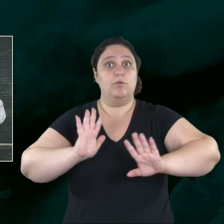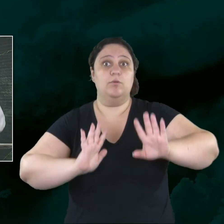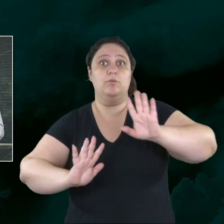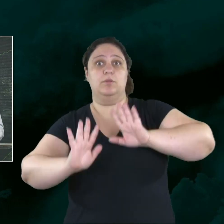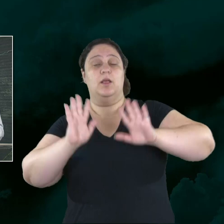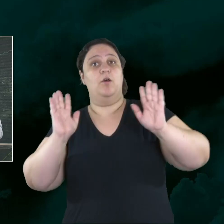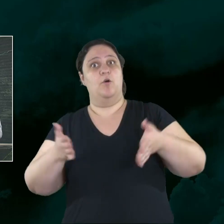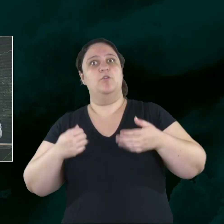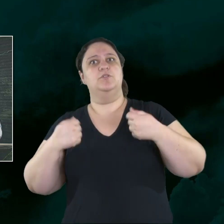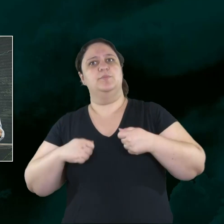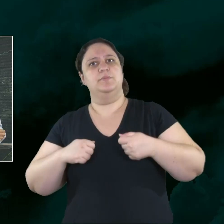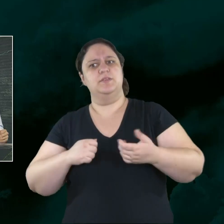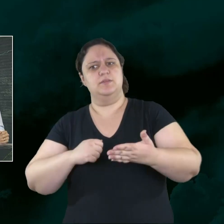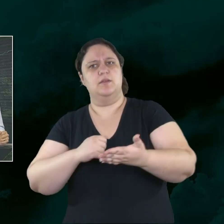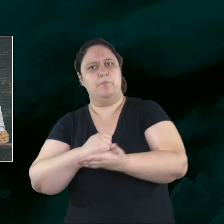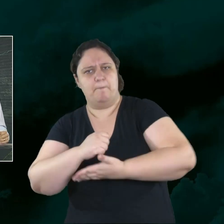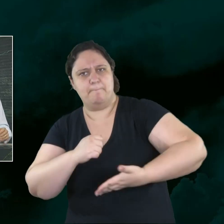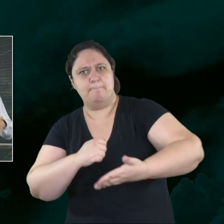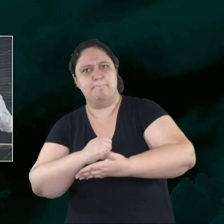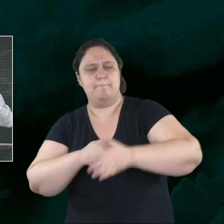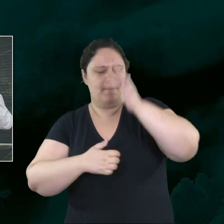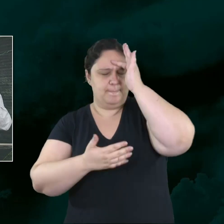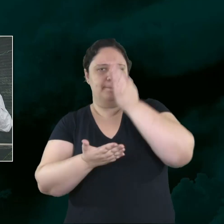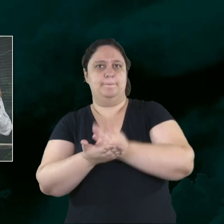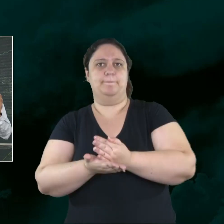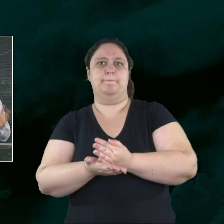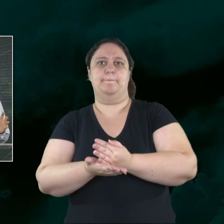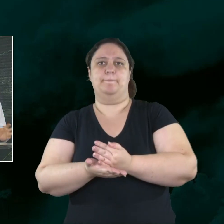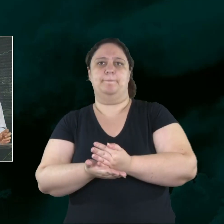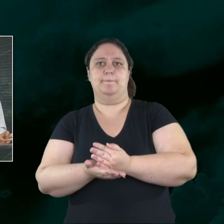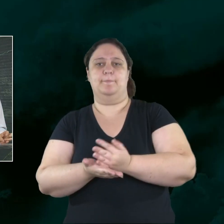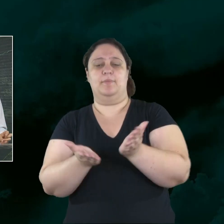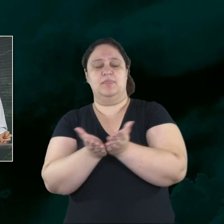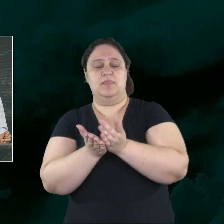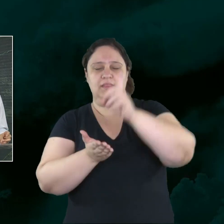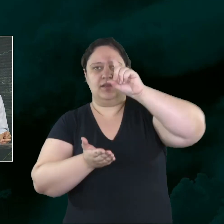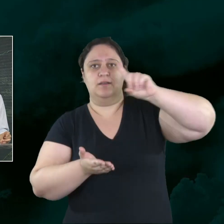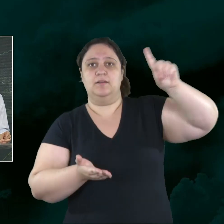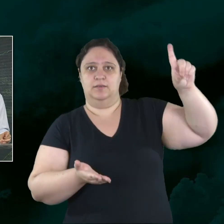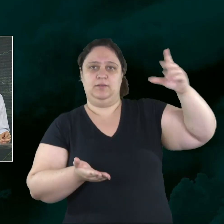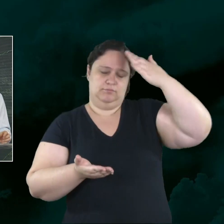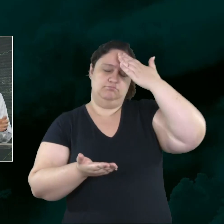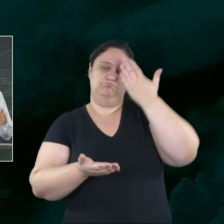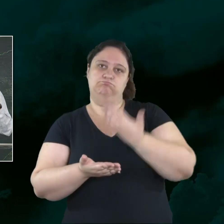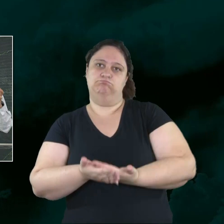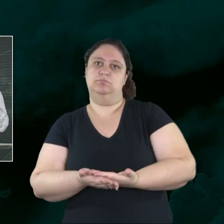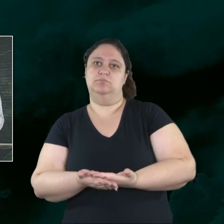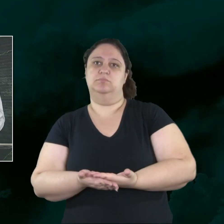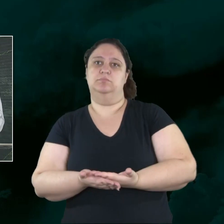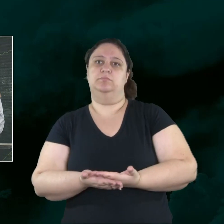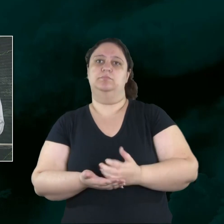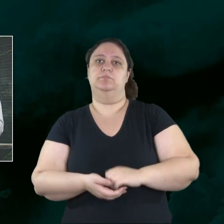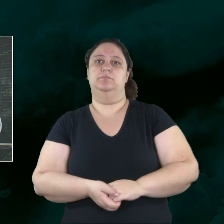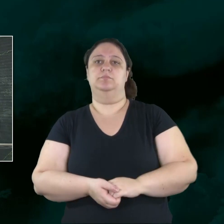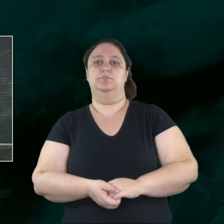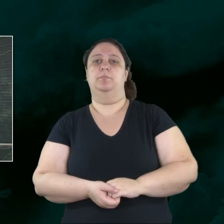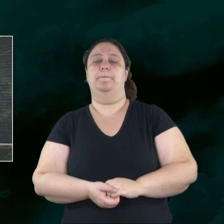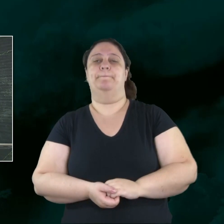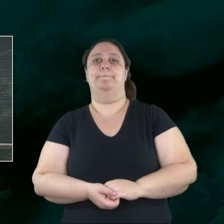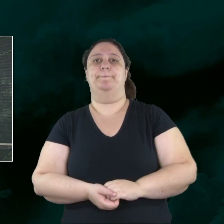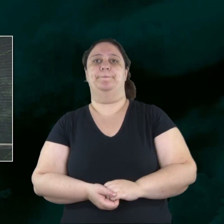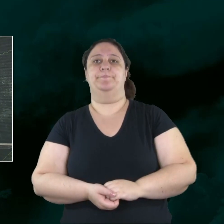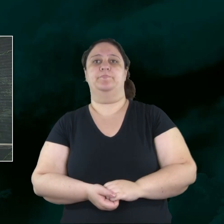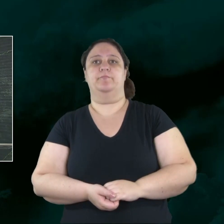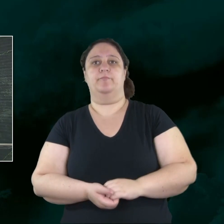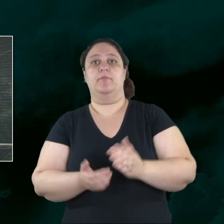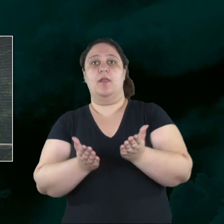estar bem fundamentado na fé. Crer na Bíblia como a palavra de Deus, como algo absoluto para nós. A